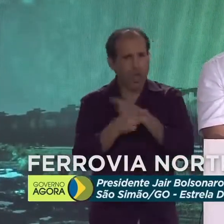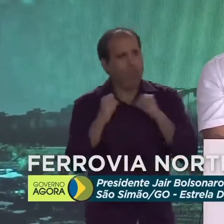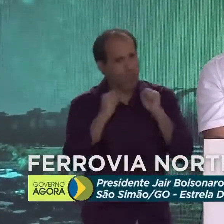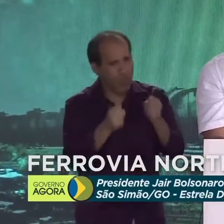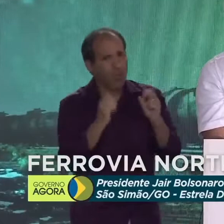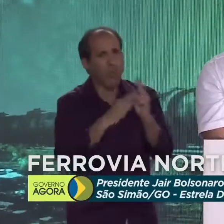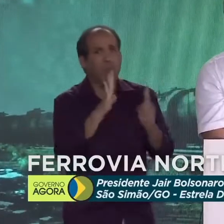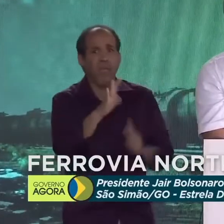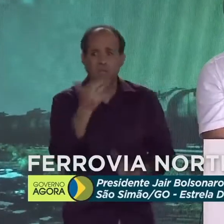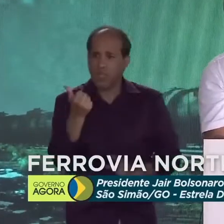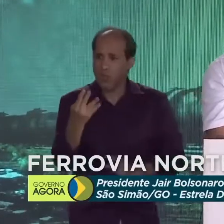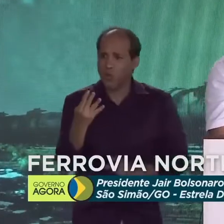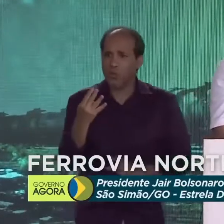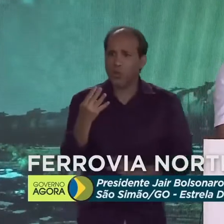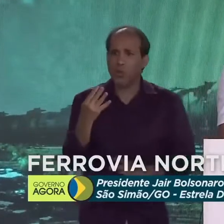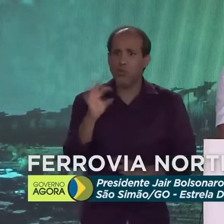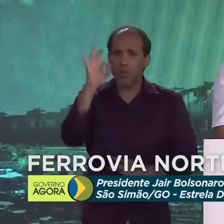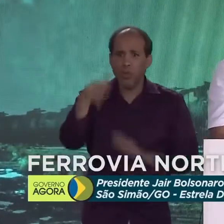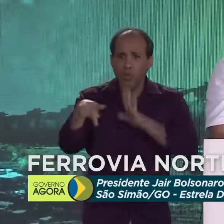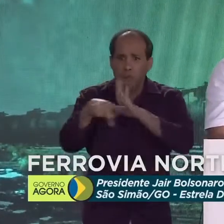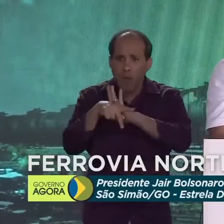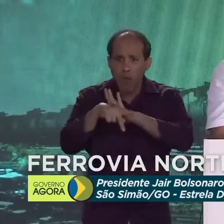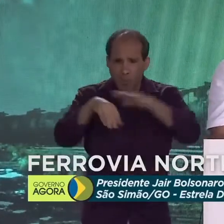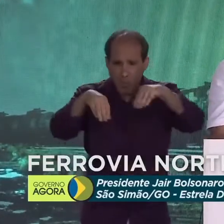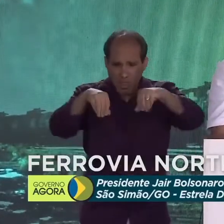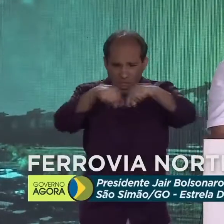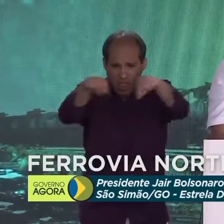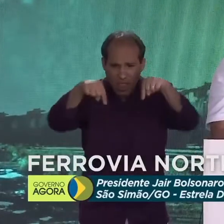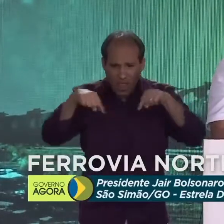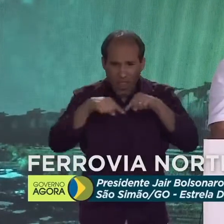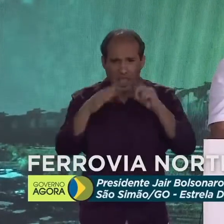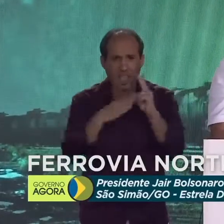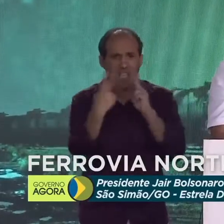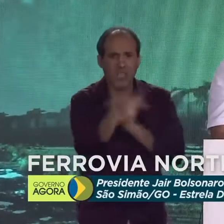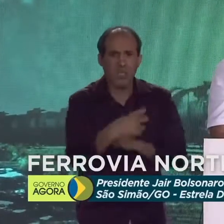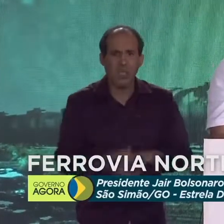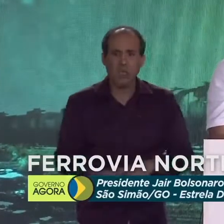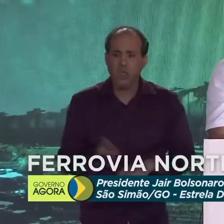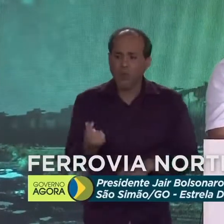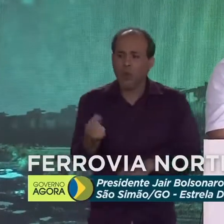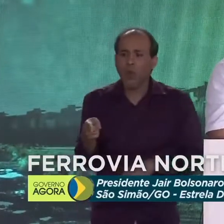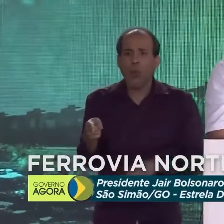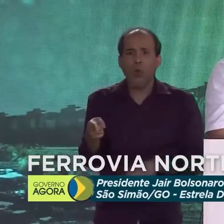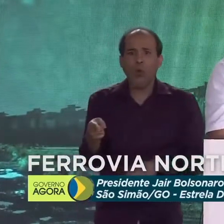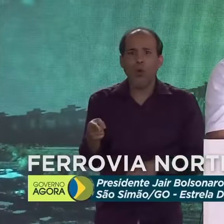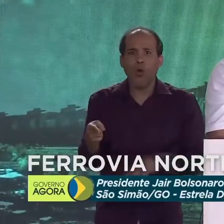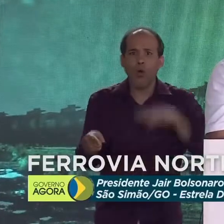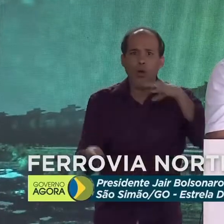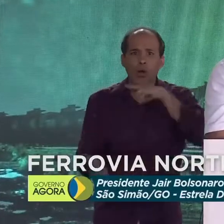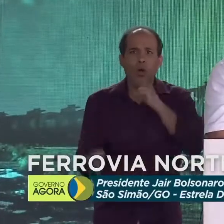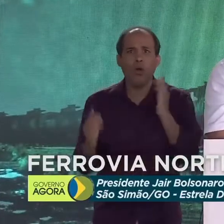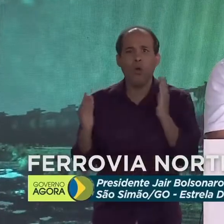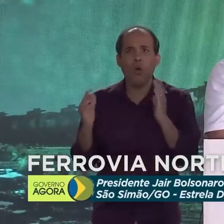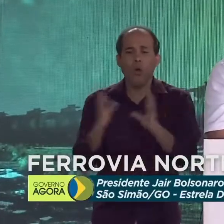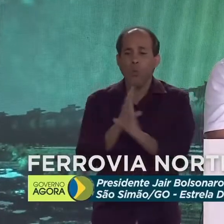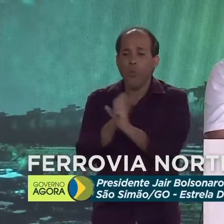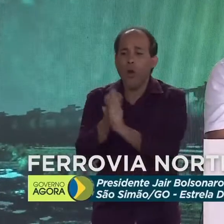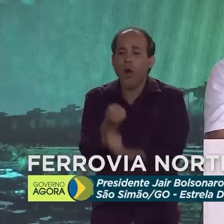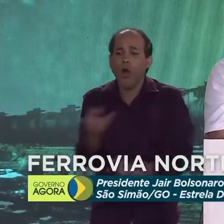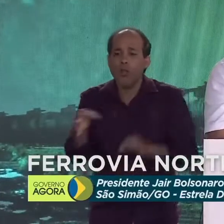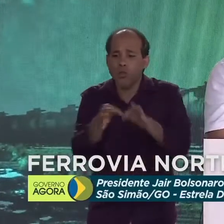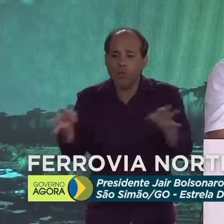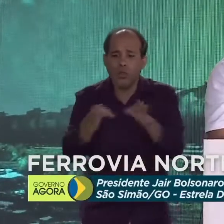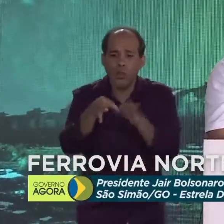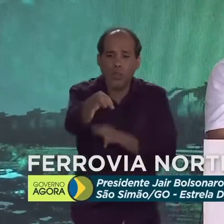14% do nosso território demarcado como terra indígena. Quanto vale isso aí? Equivale à região sudeste.